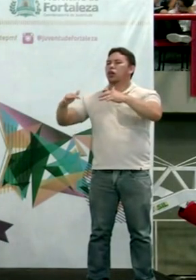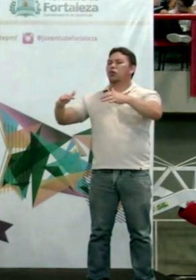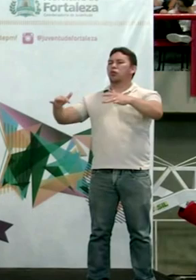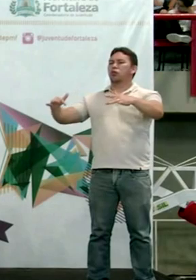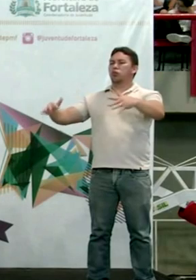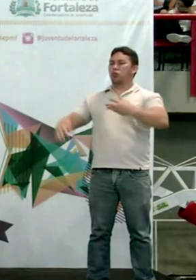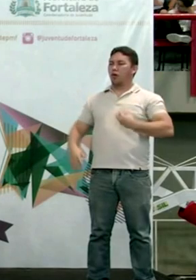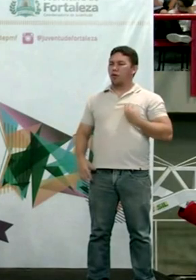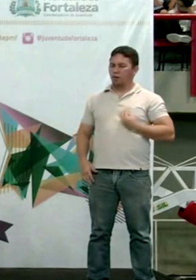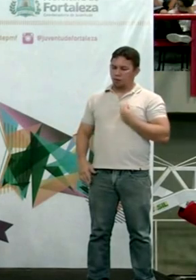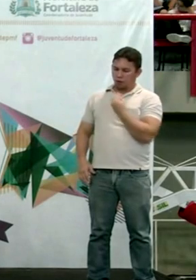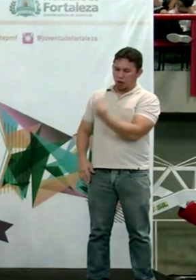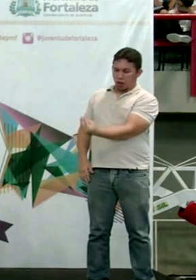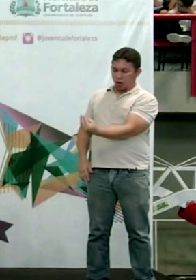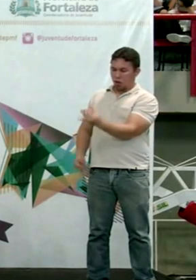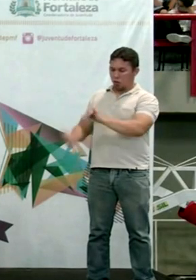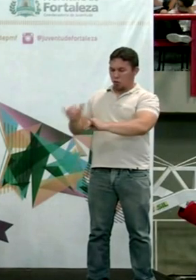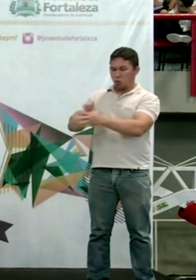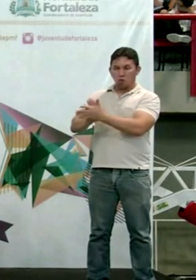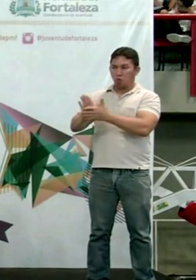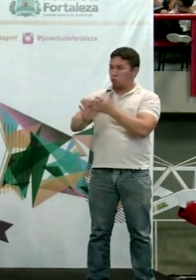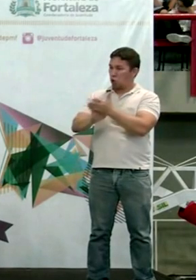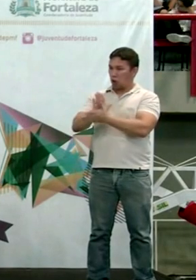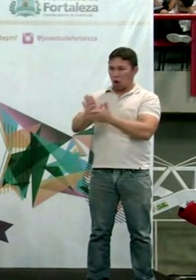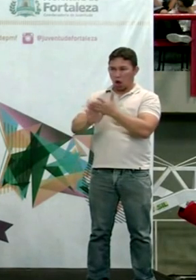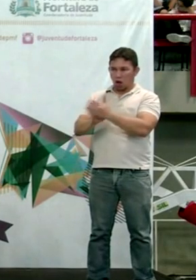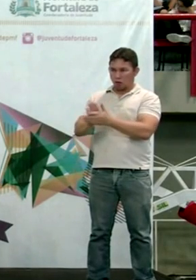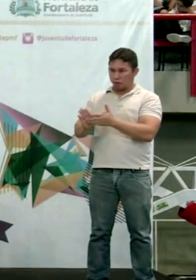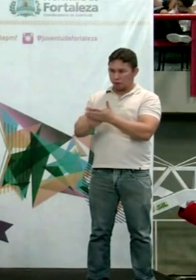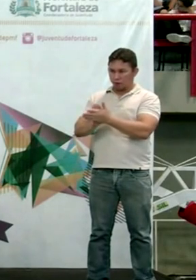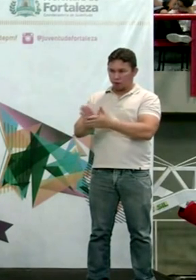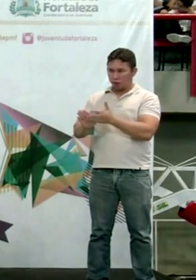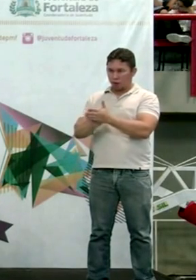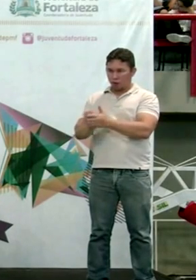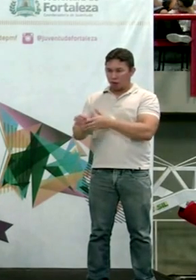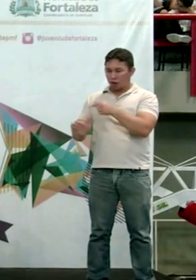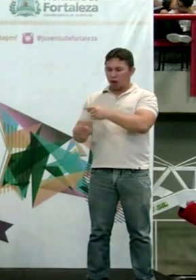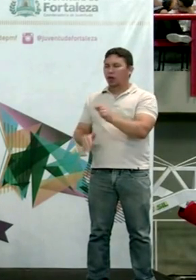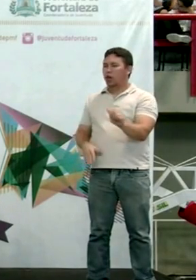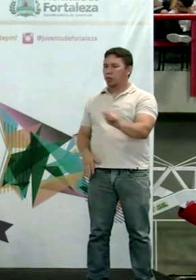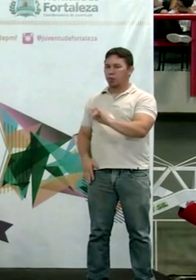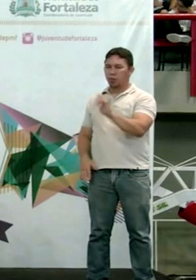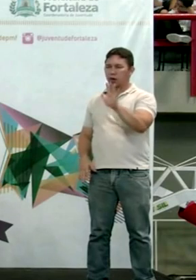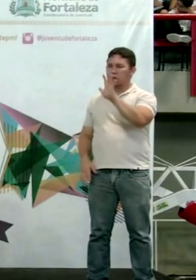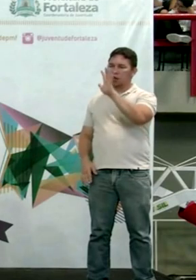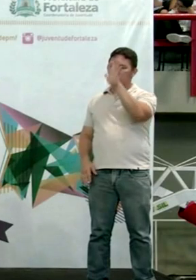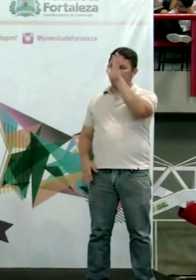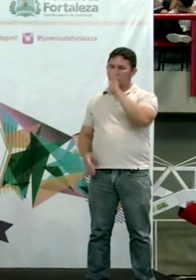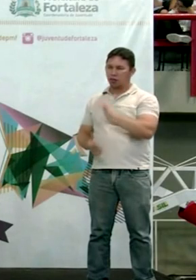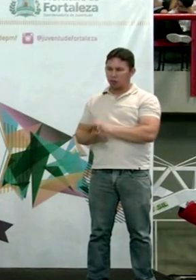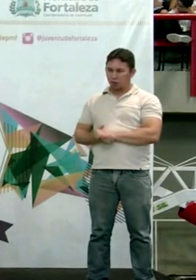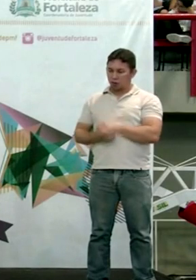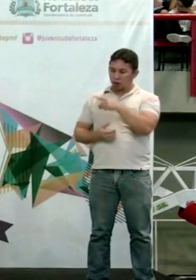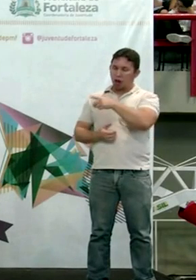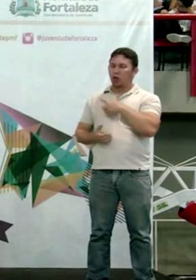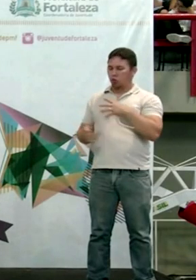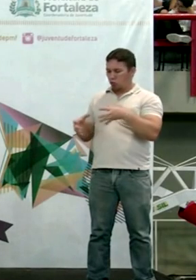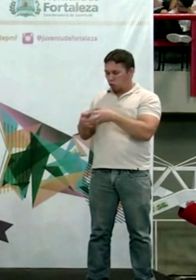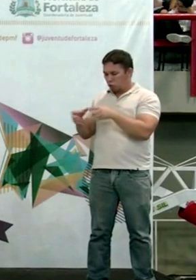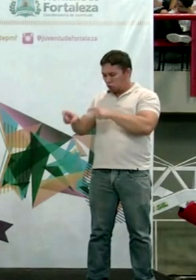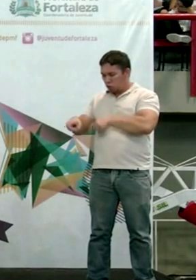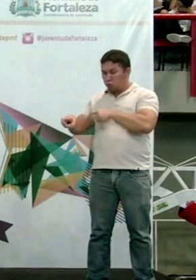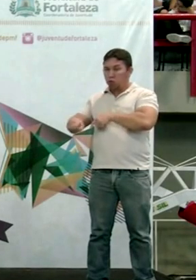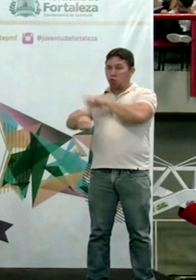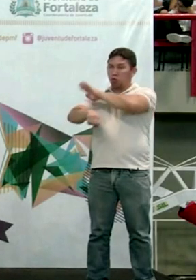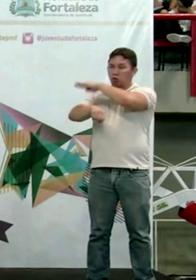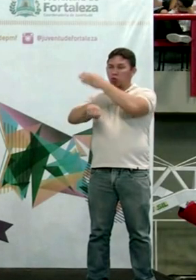fertilizante, sem nada químico, e que hoje em dia está mais caro. Hoje em dia já tem cooperativa que